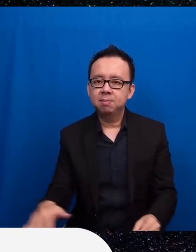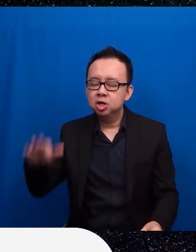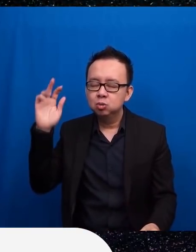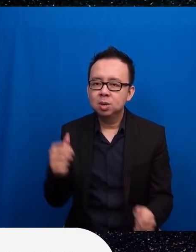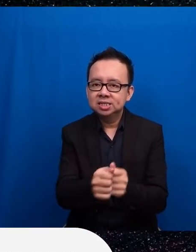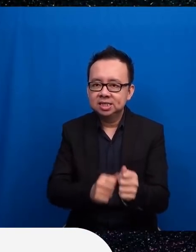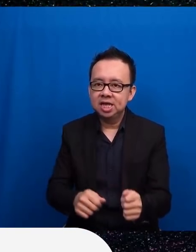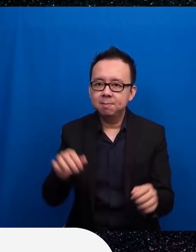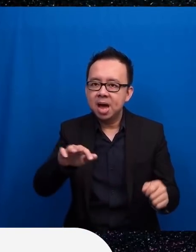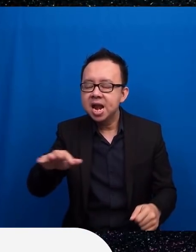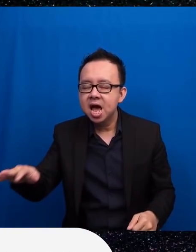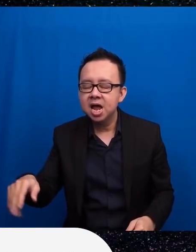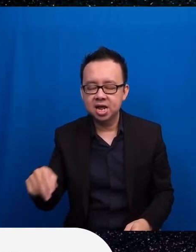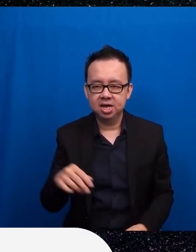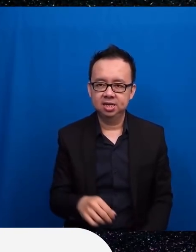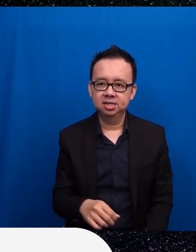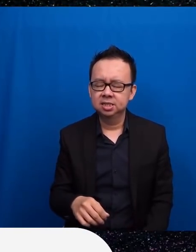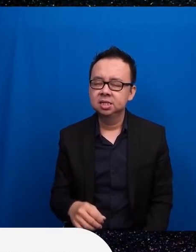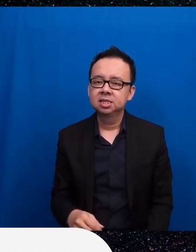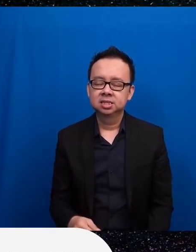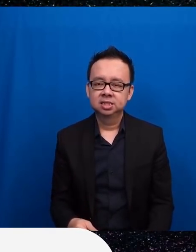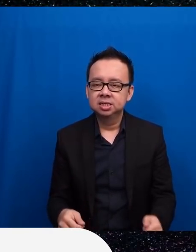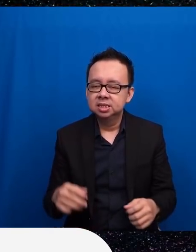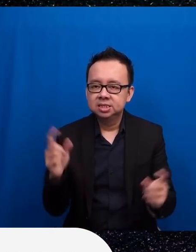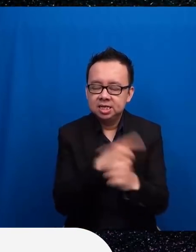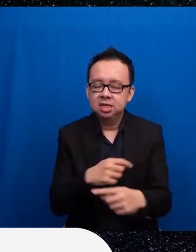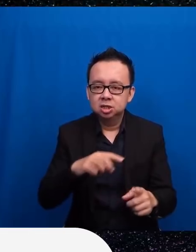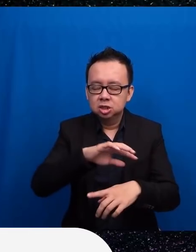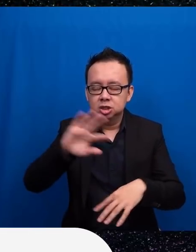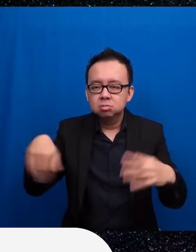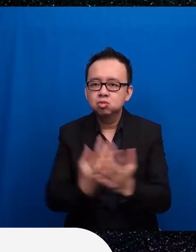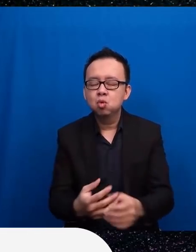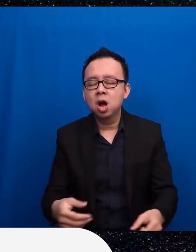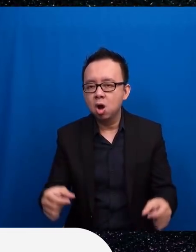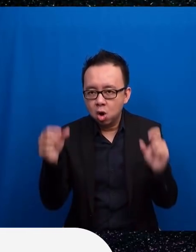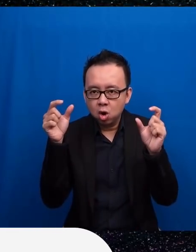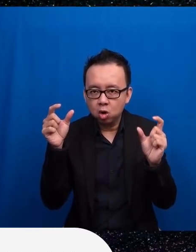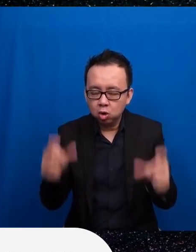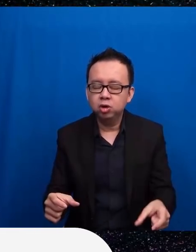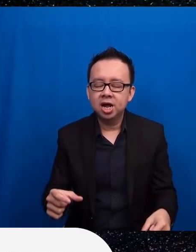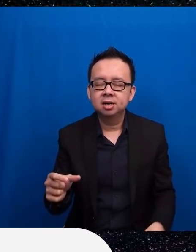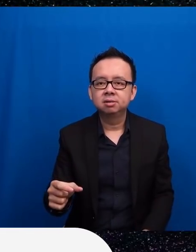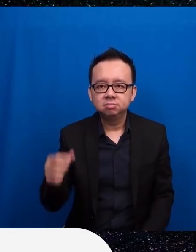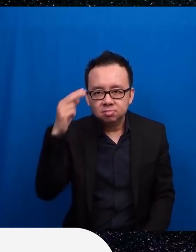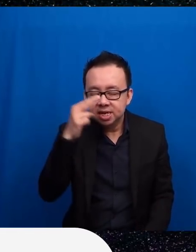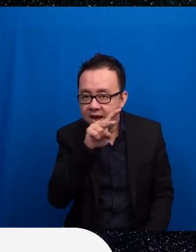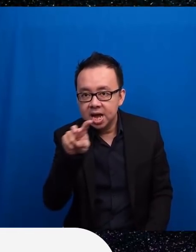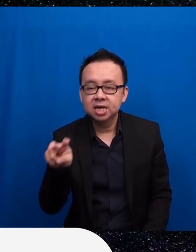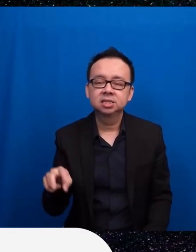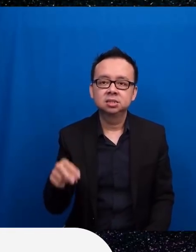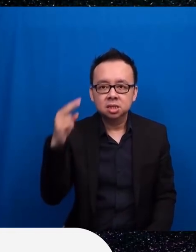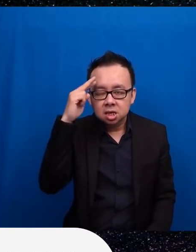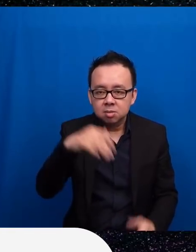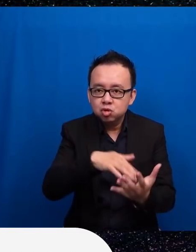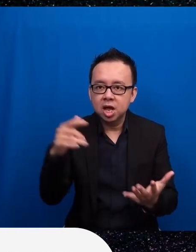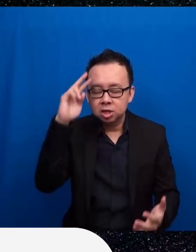kehidupan setiap anak-anak-Mu, sehingga semua orang di dunia ini akan melihat bahwa Engkau ada di dalam kehidupan kami semua.